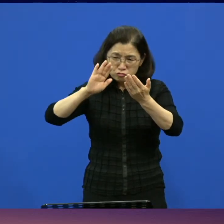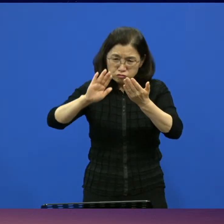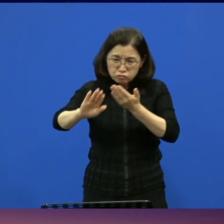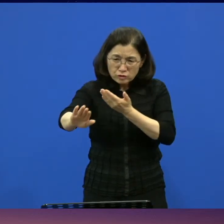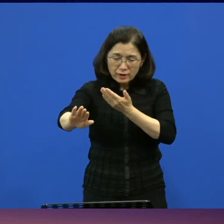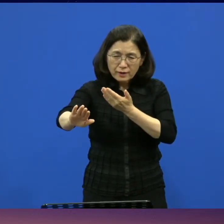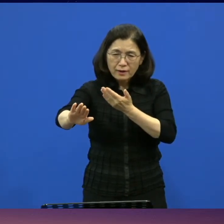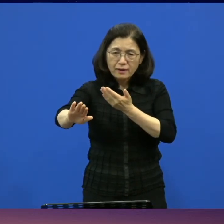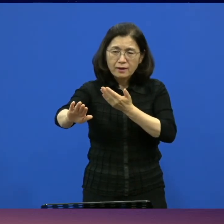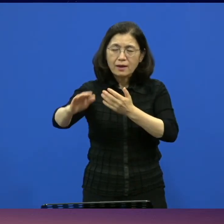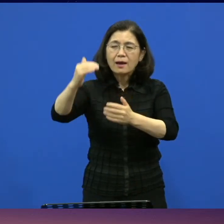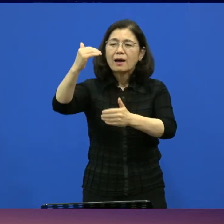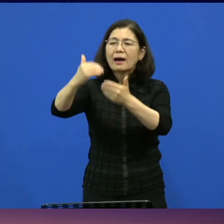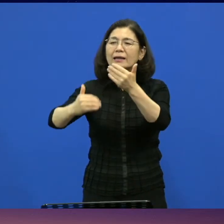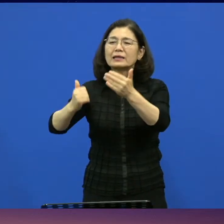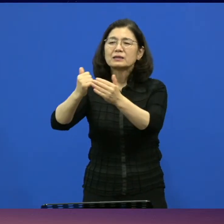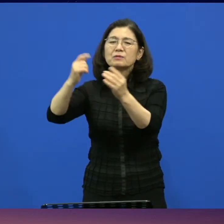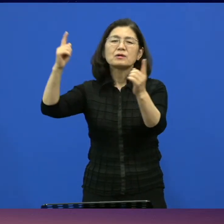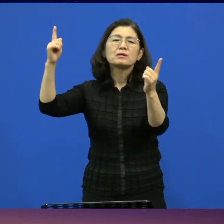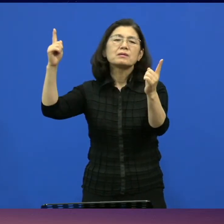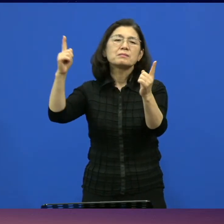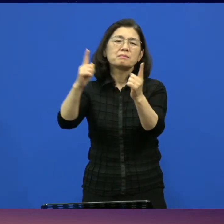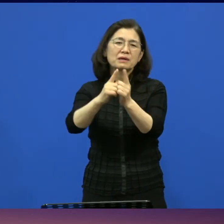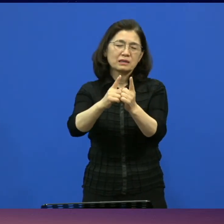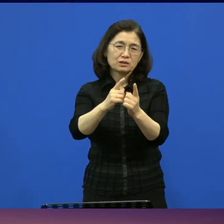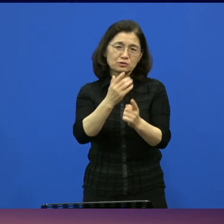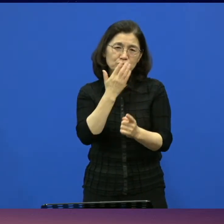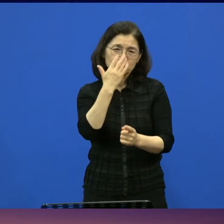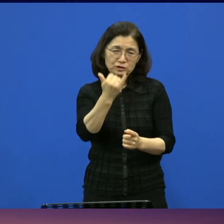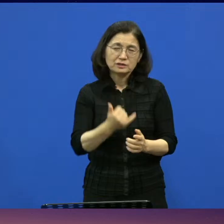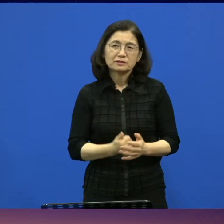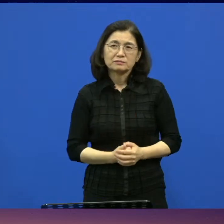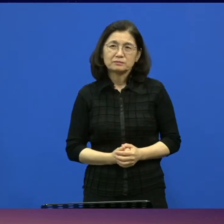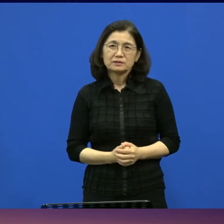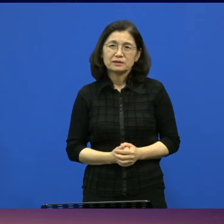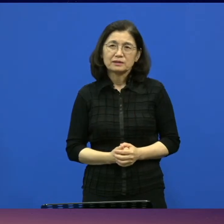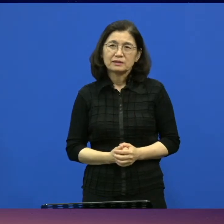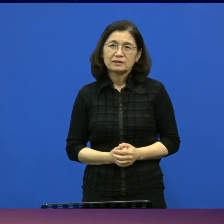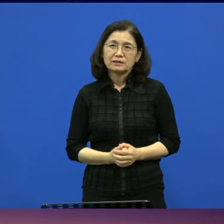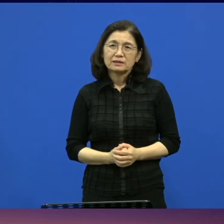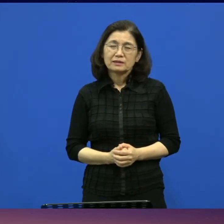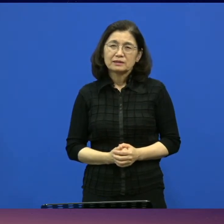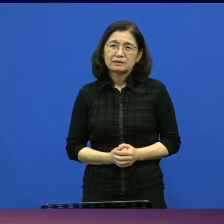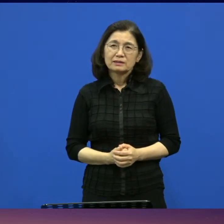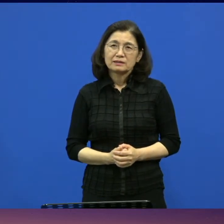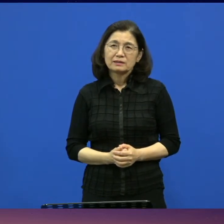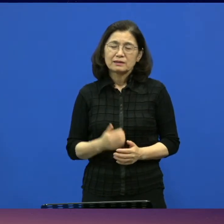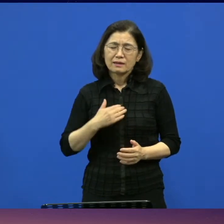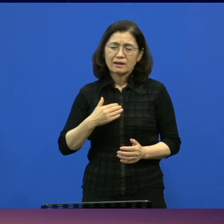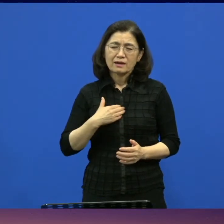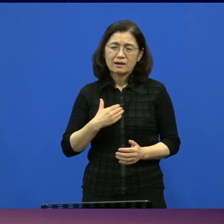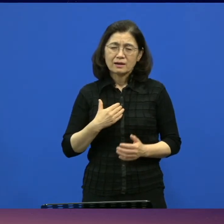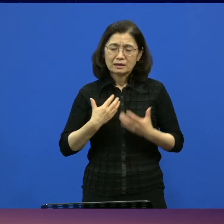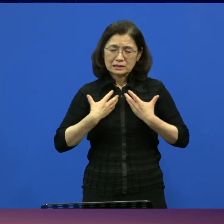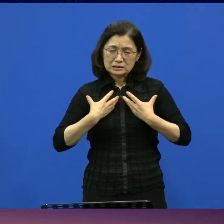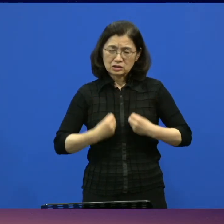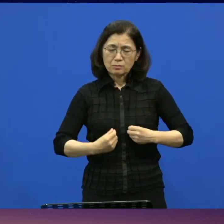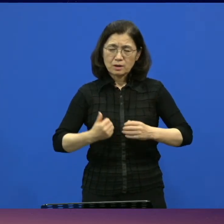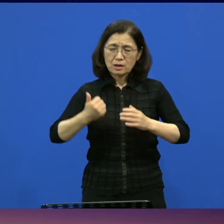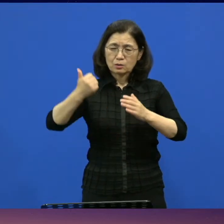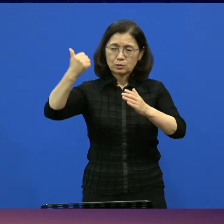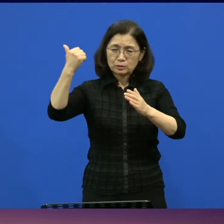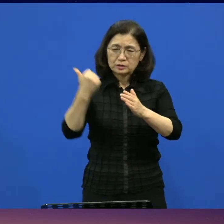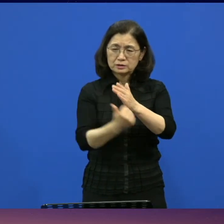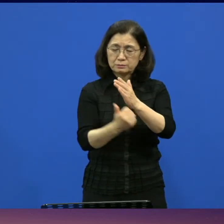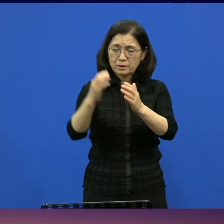대로, 하나님을 만나는 대로. 내 실패의 그 지점에서 비로소 하나님을 만날 준비가 나에게 이제 시작이